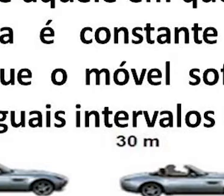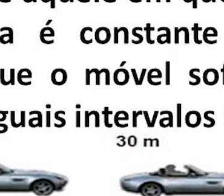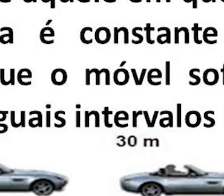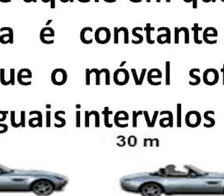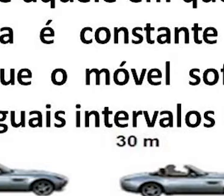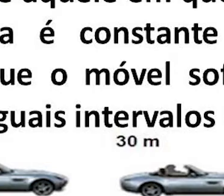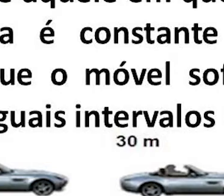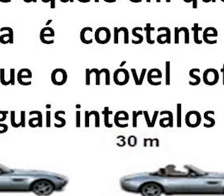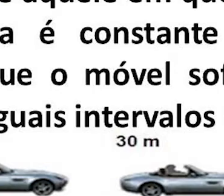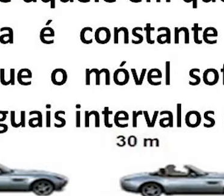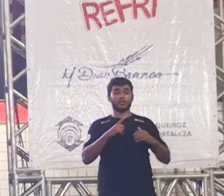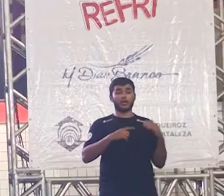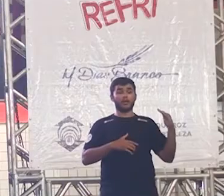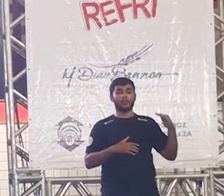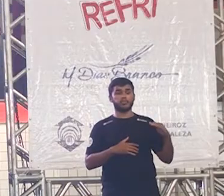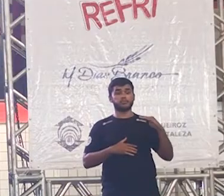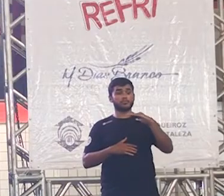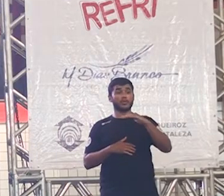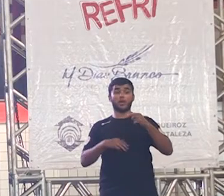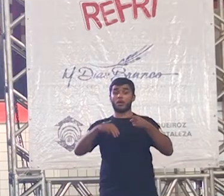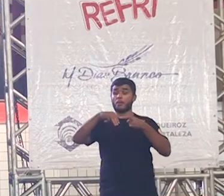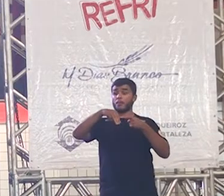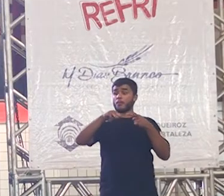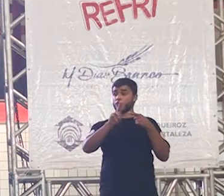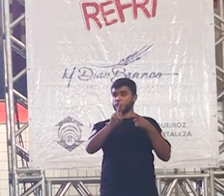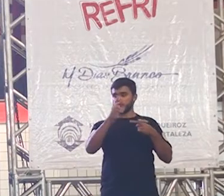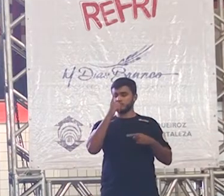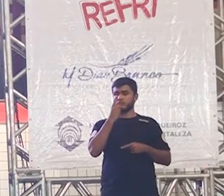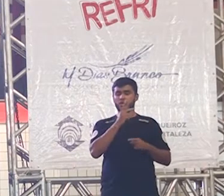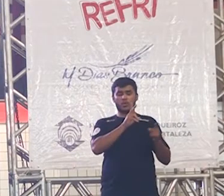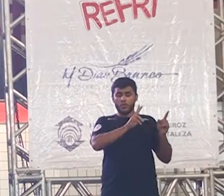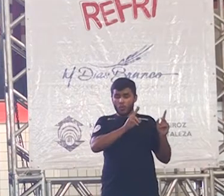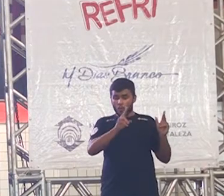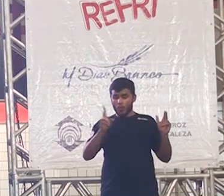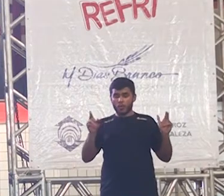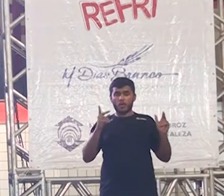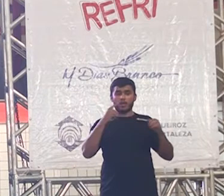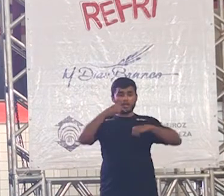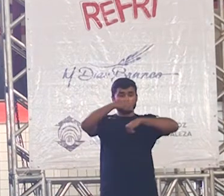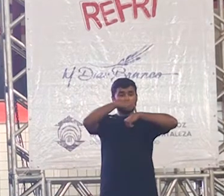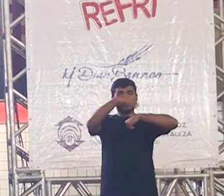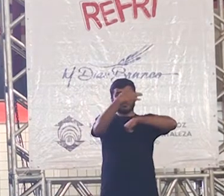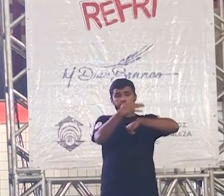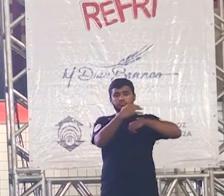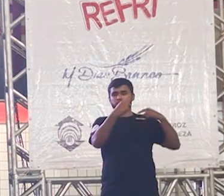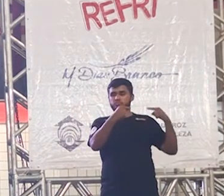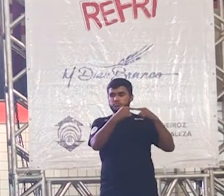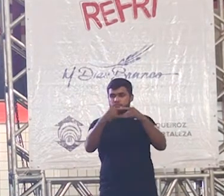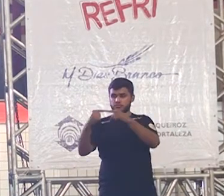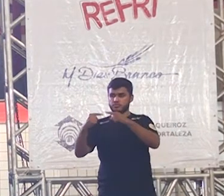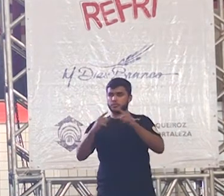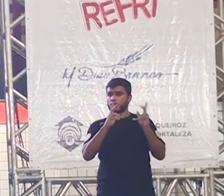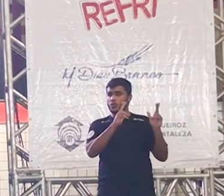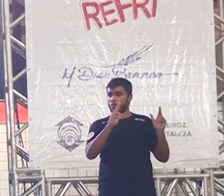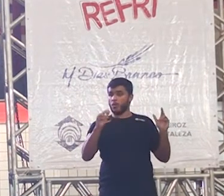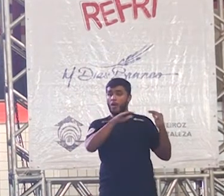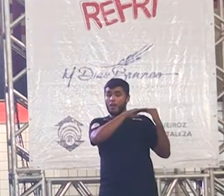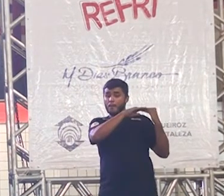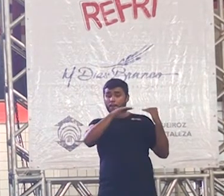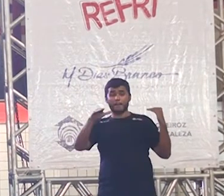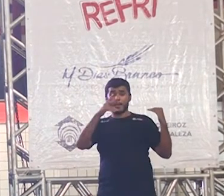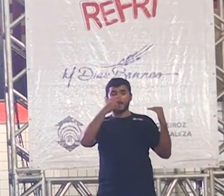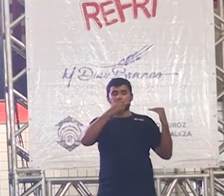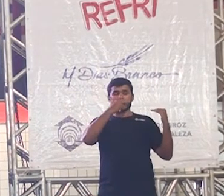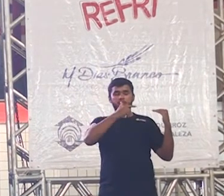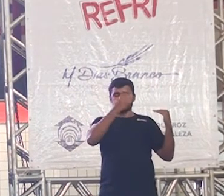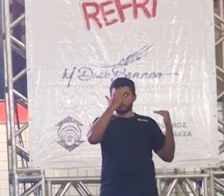uniforme, a característica é, eu sempre tenho espaços iguais em tempos iguais. Se o nosso movimento for variado,